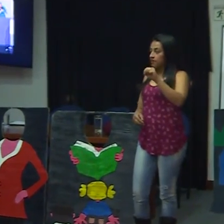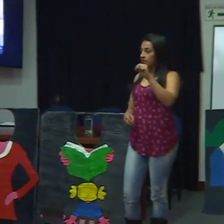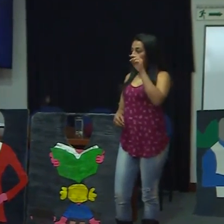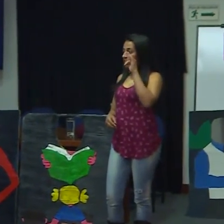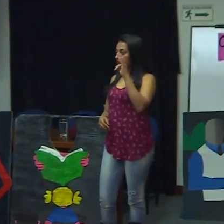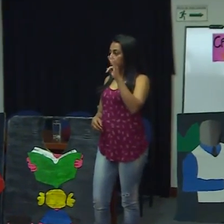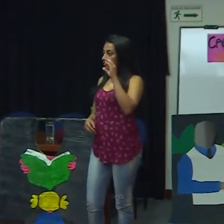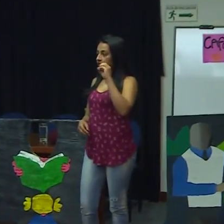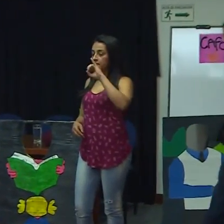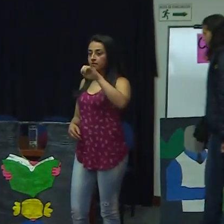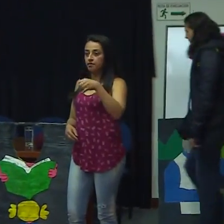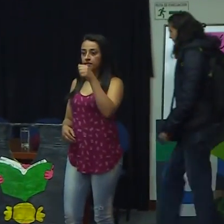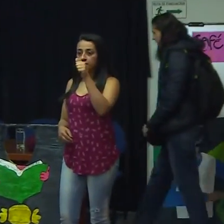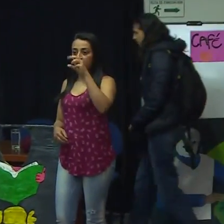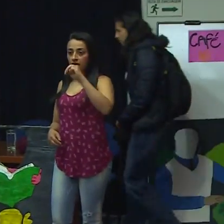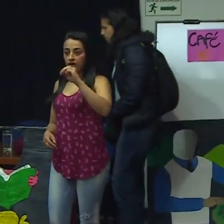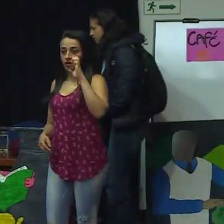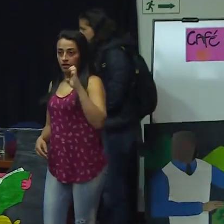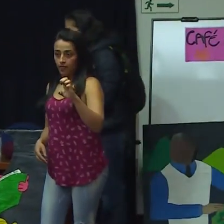Yo voy a guiar